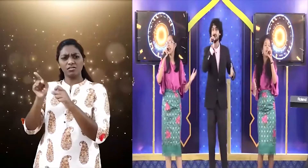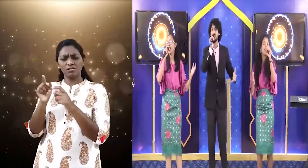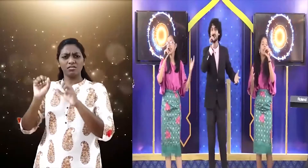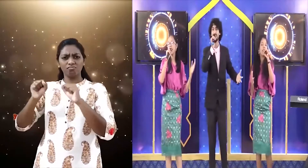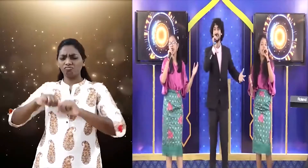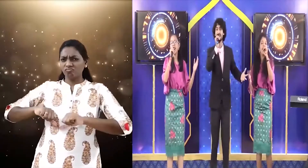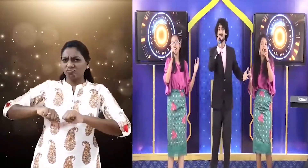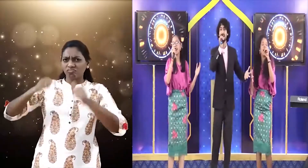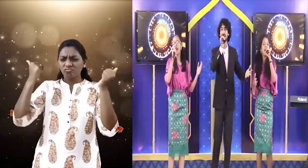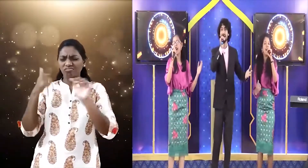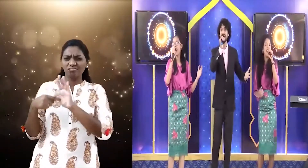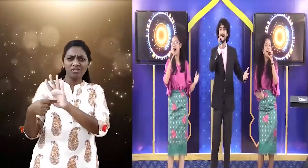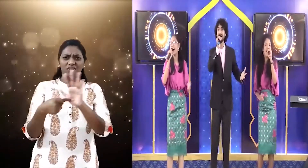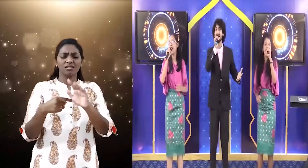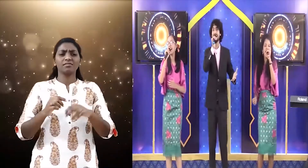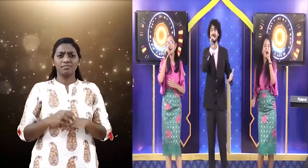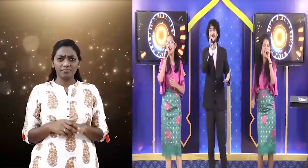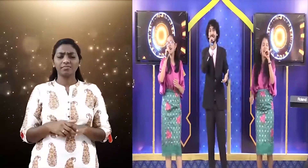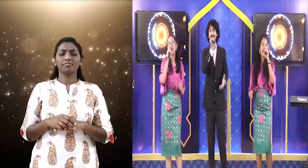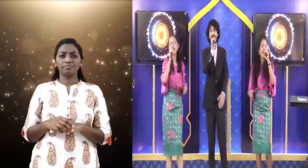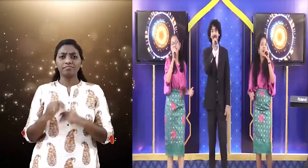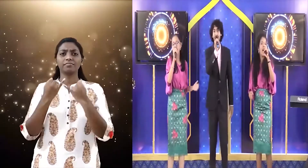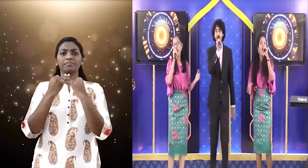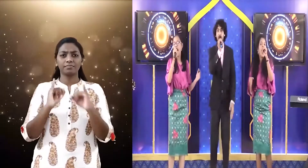यीशु की दिखने का